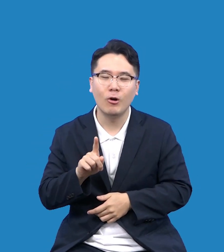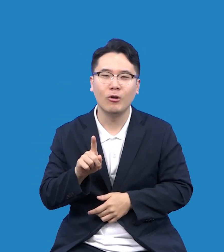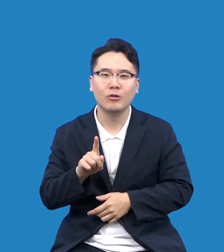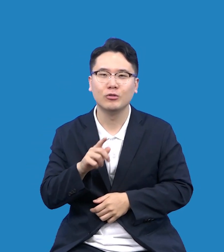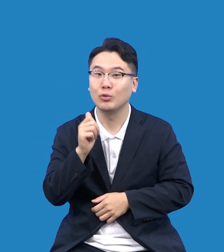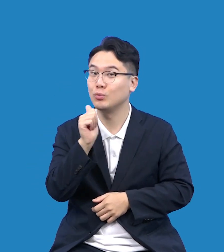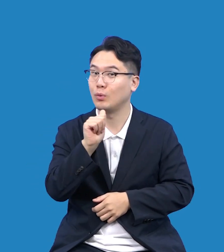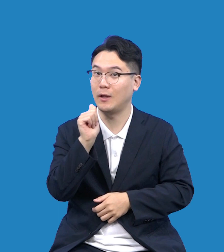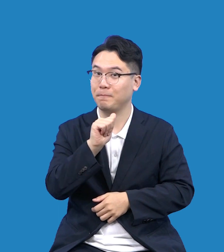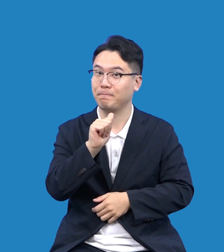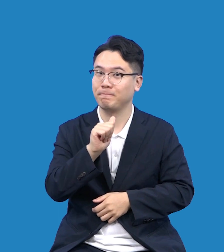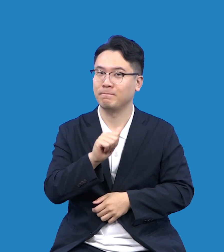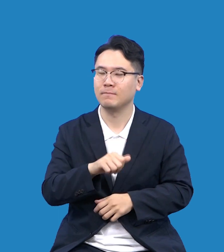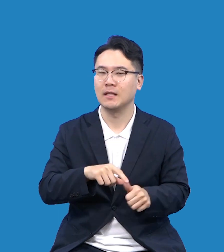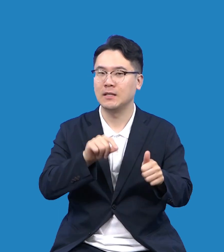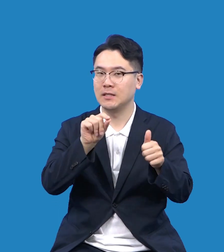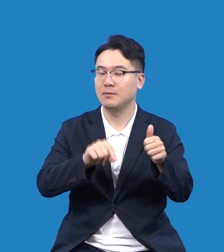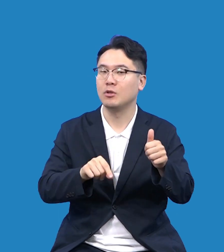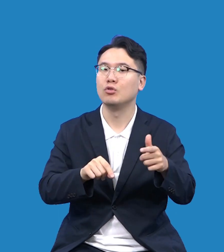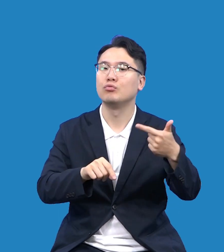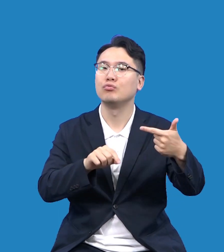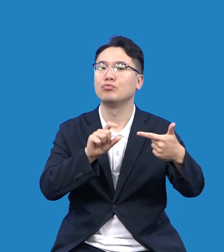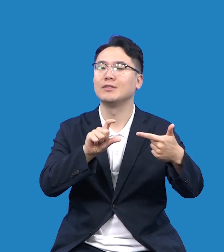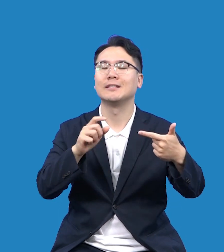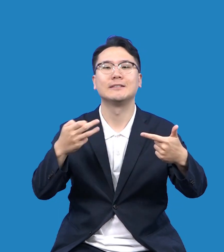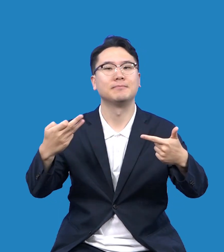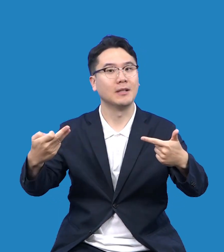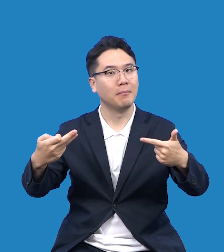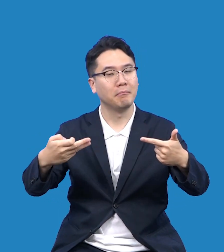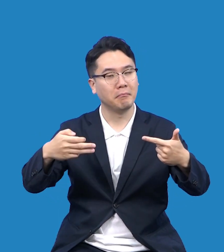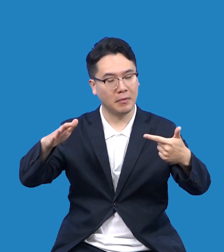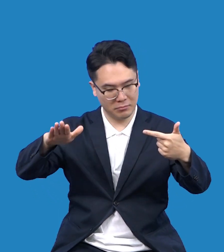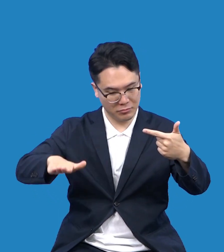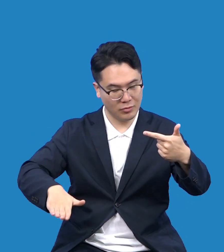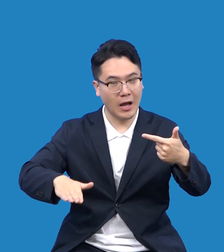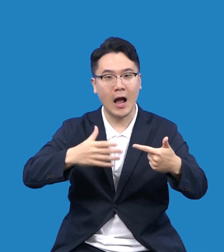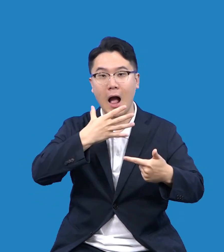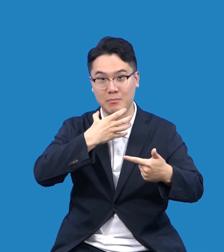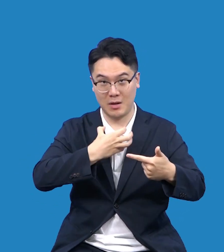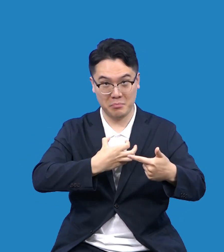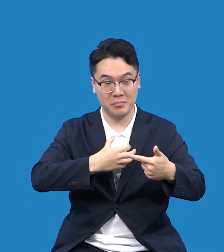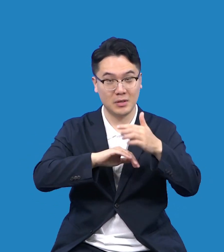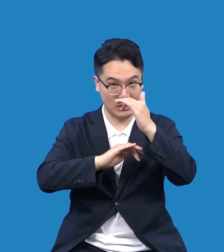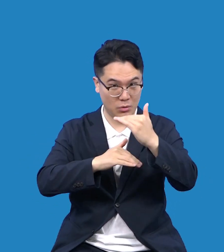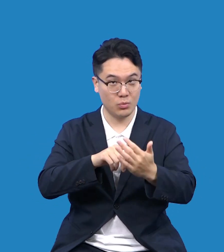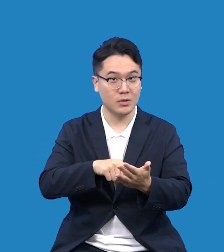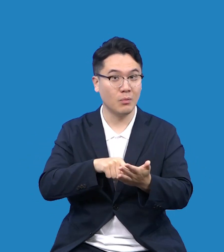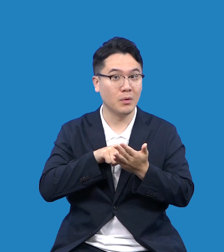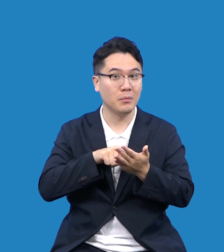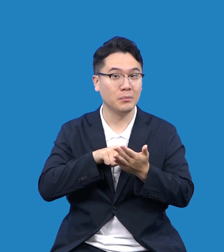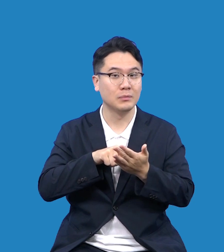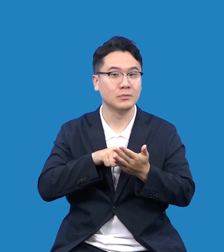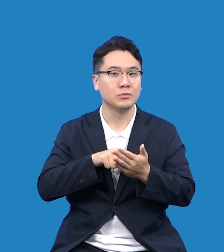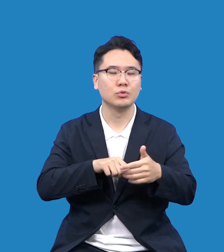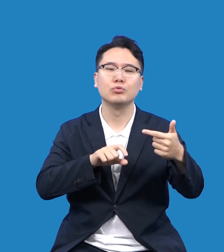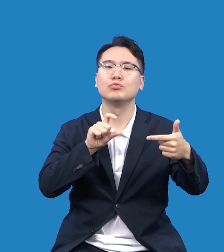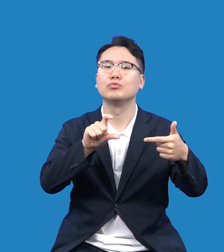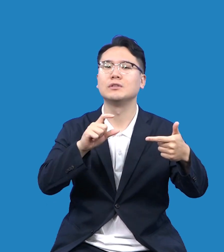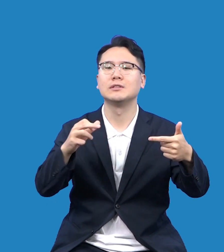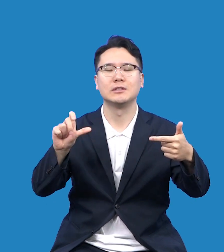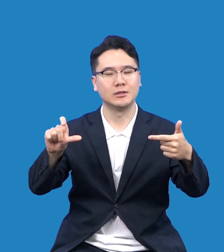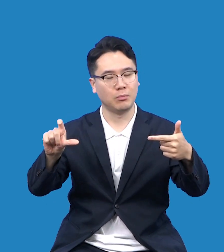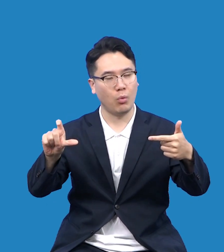자, 히브리서 6장 13절부터 아브라함에 대한 기사가 나와요. 그리고 히브리서 6장 15절에